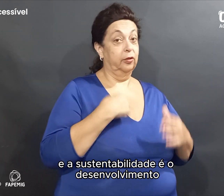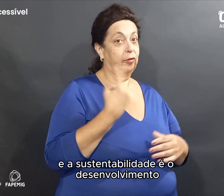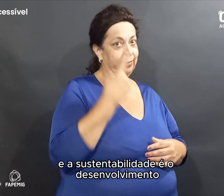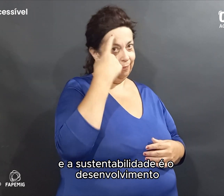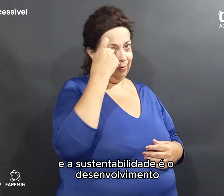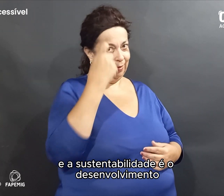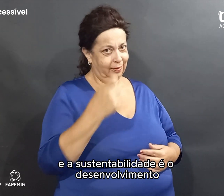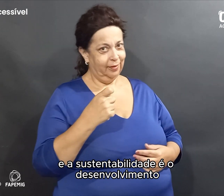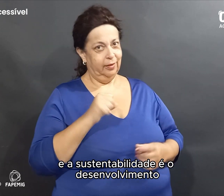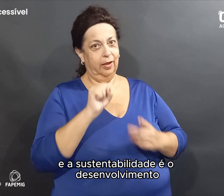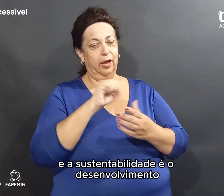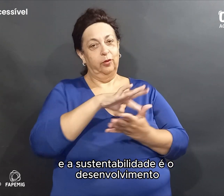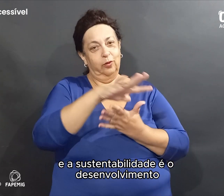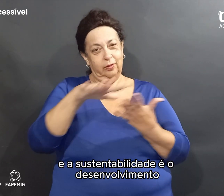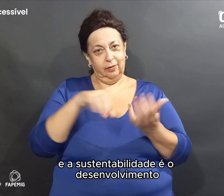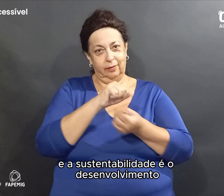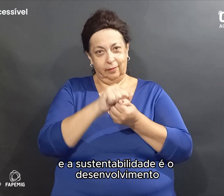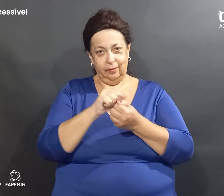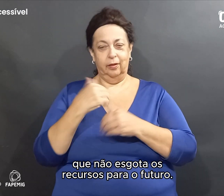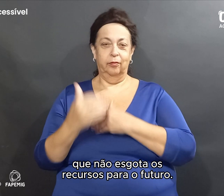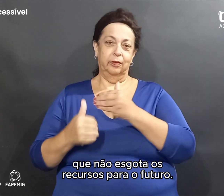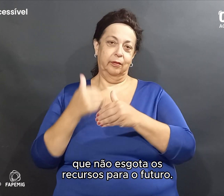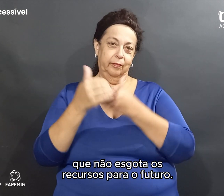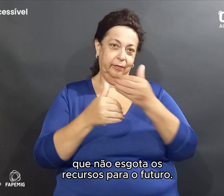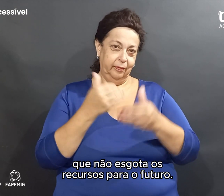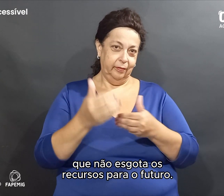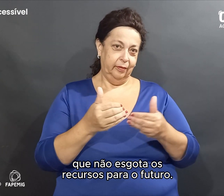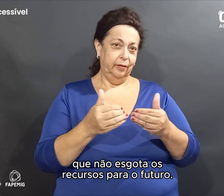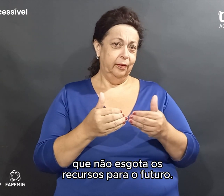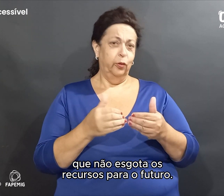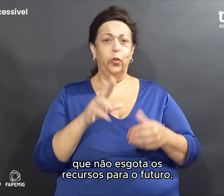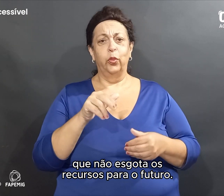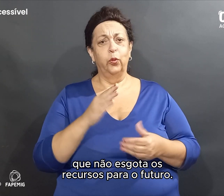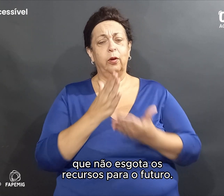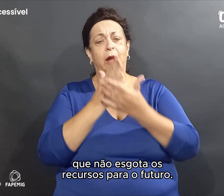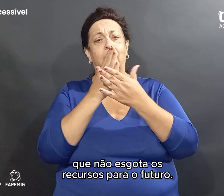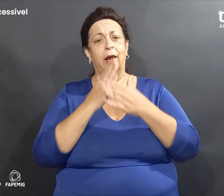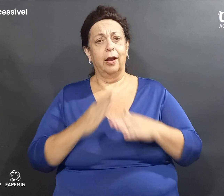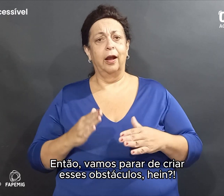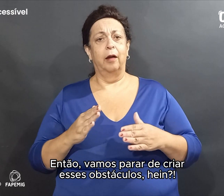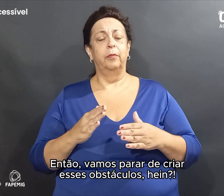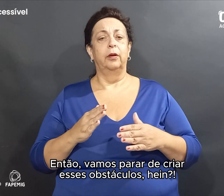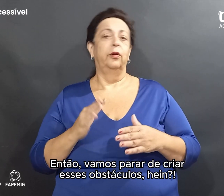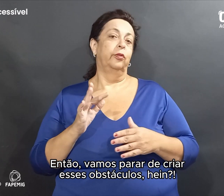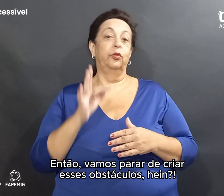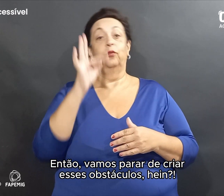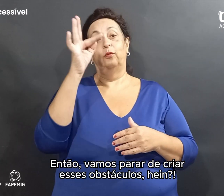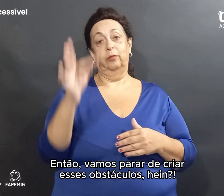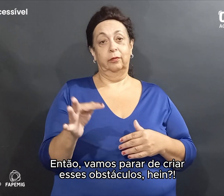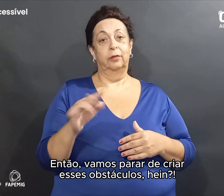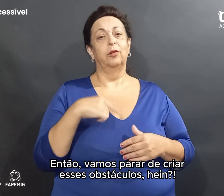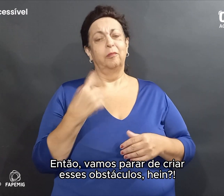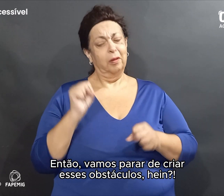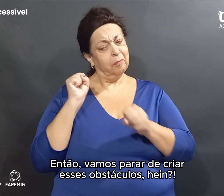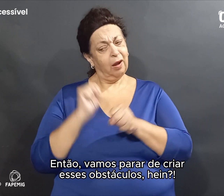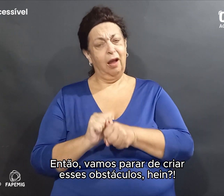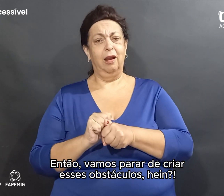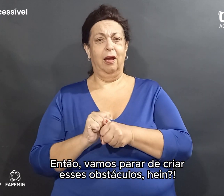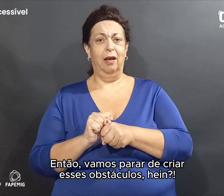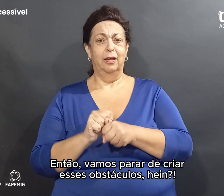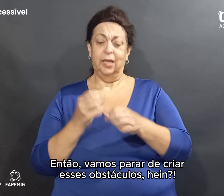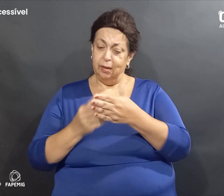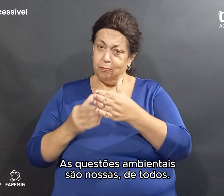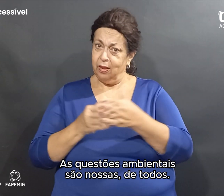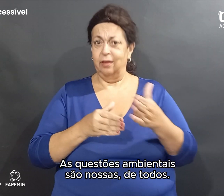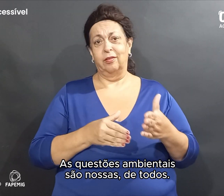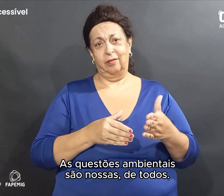E a sustentabilidade é o desenvolvimento que não esgota os recursos para o futuro. Então vamos parar de criar esses